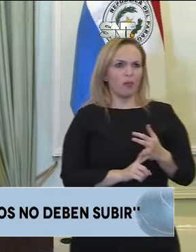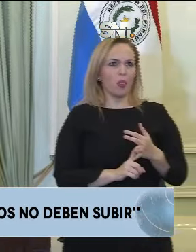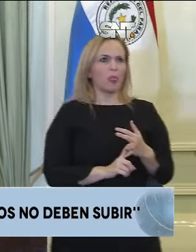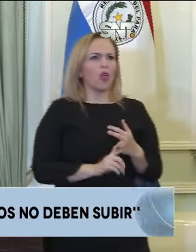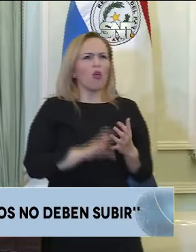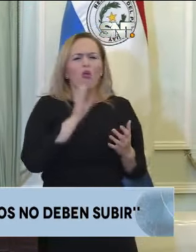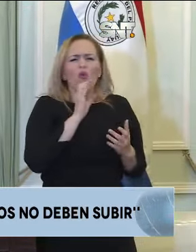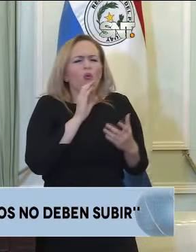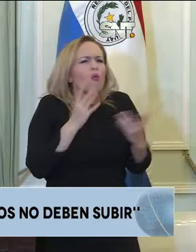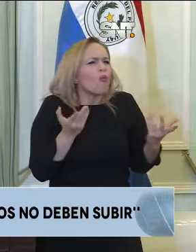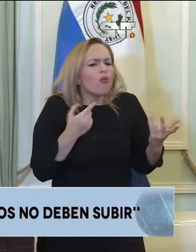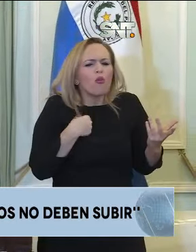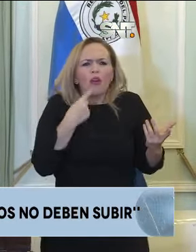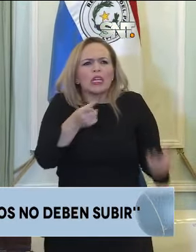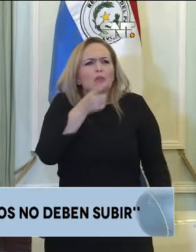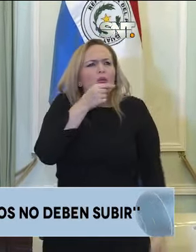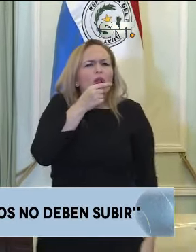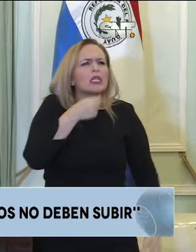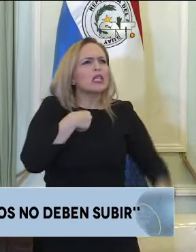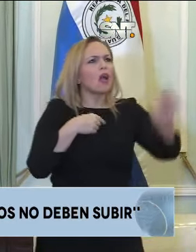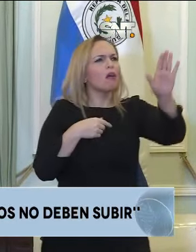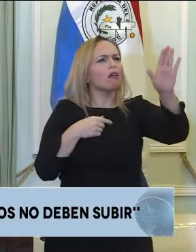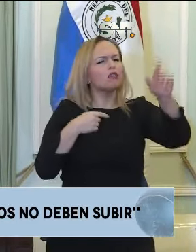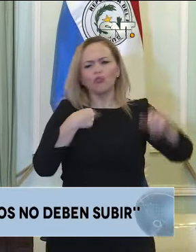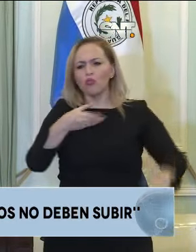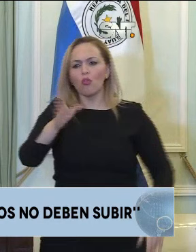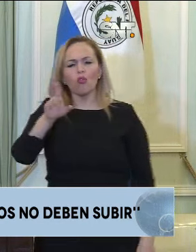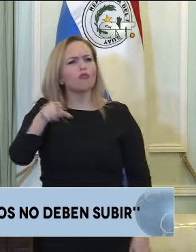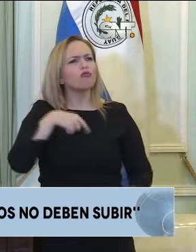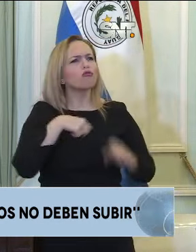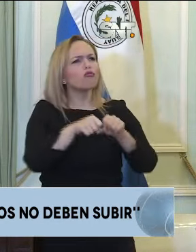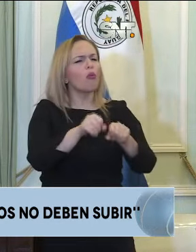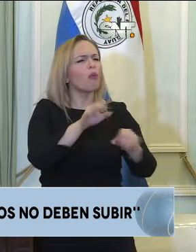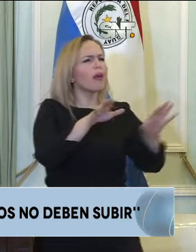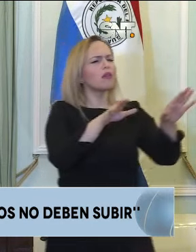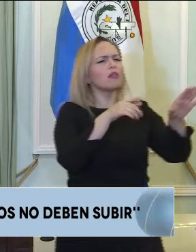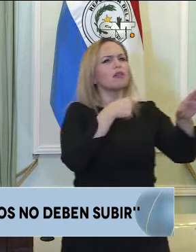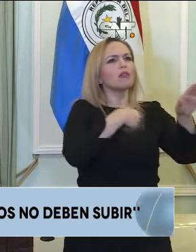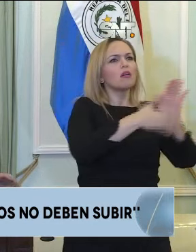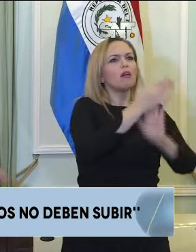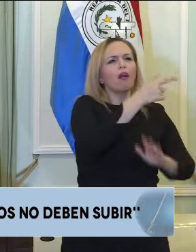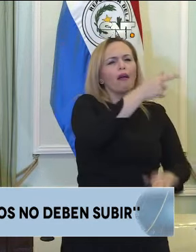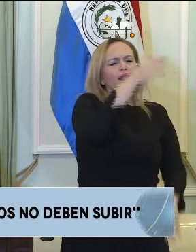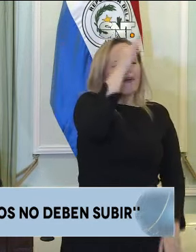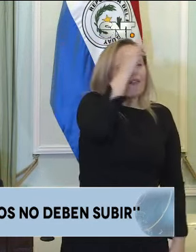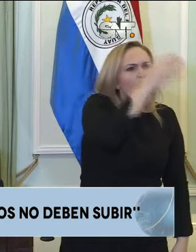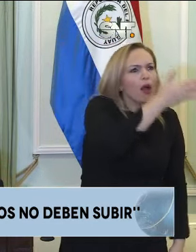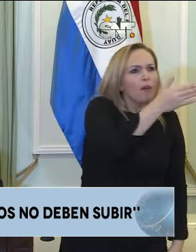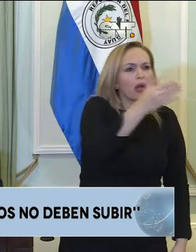¿cómo yo le justifico a la policía que yo me esté yendo al super o me esté yendo a la farmacia en caso de una intercepción? es sube.